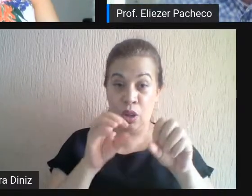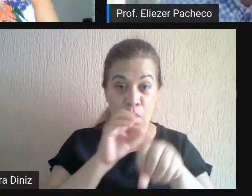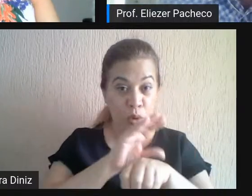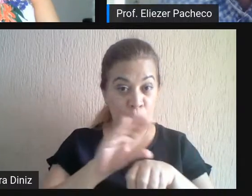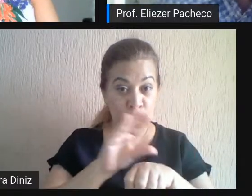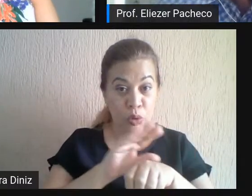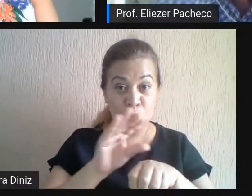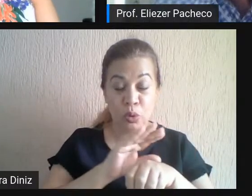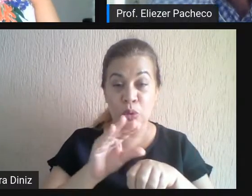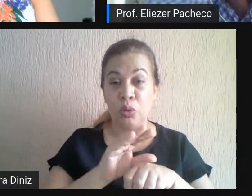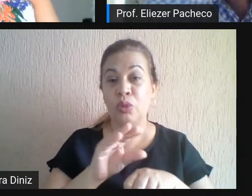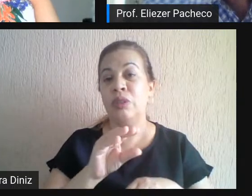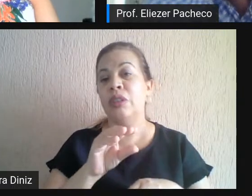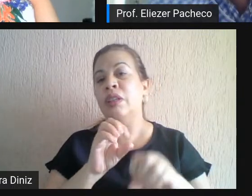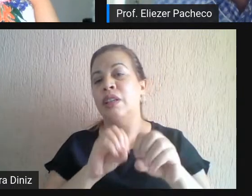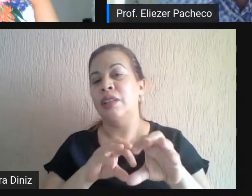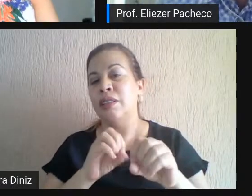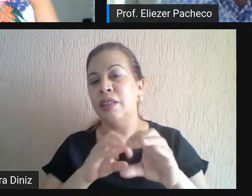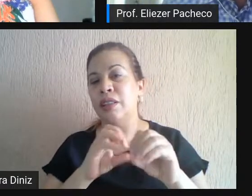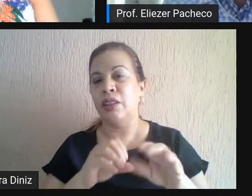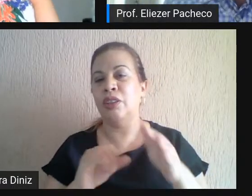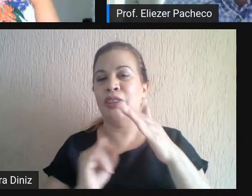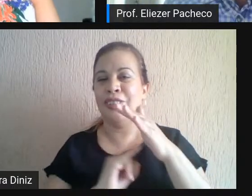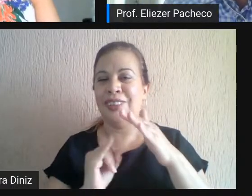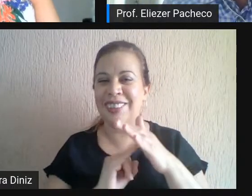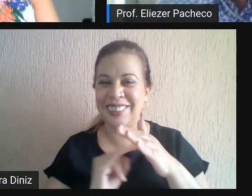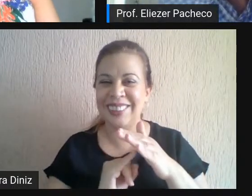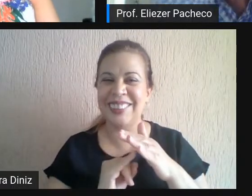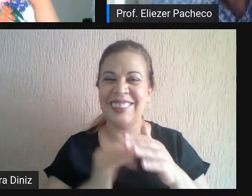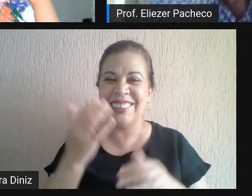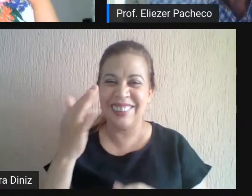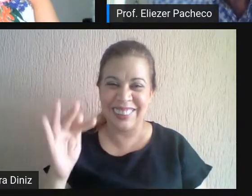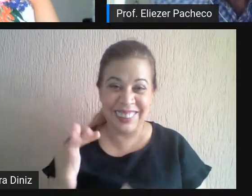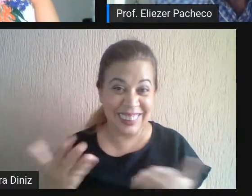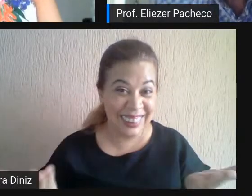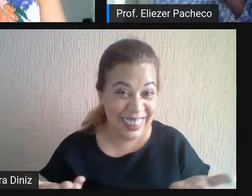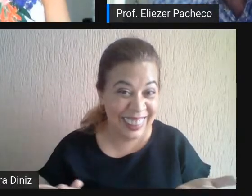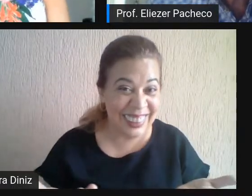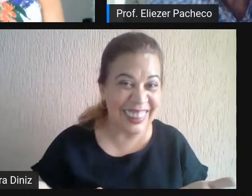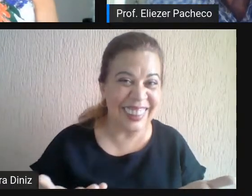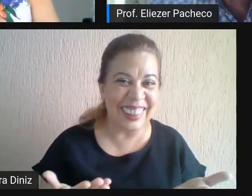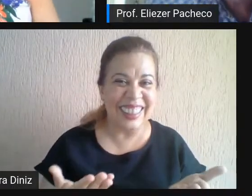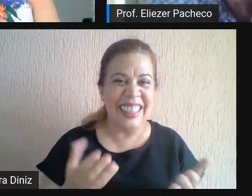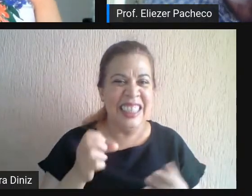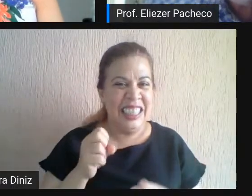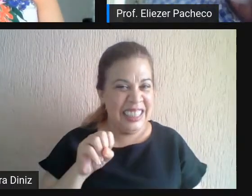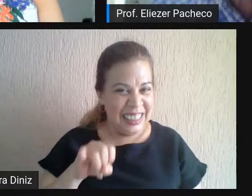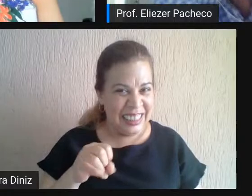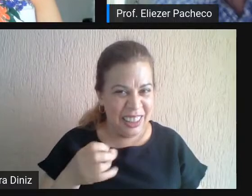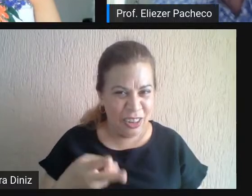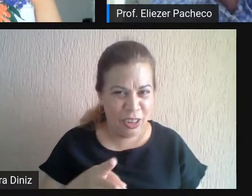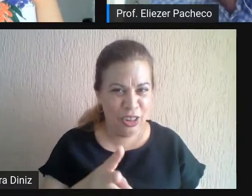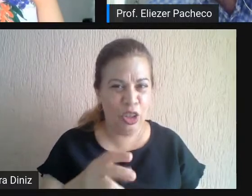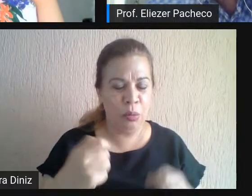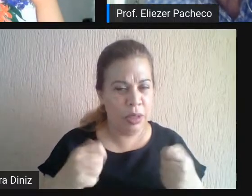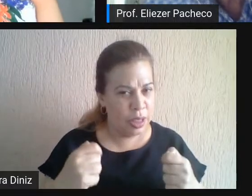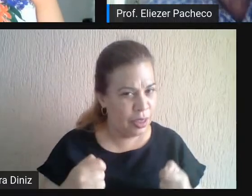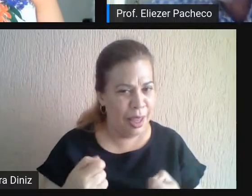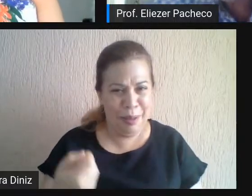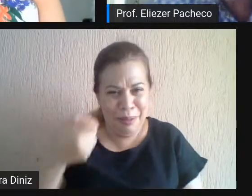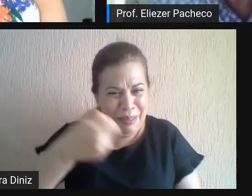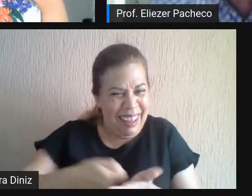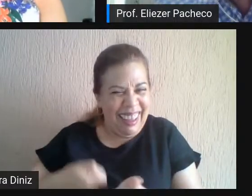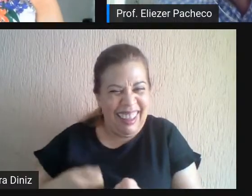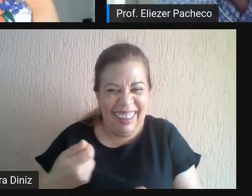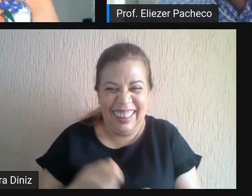institutos federais. Muito bem, Maria Silene, agora sim. Se eu continuar, vou ter que aumentar meu cachê aqui, aí